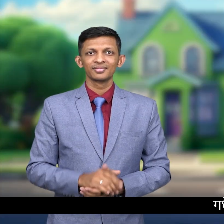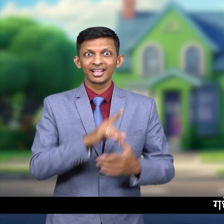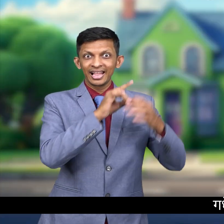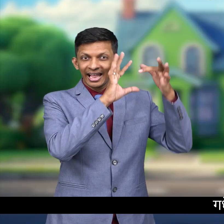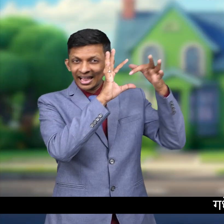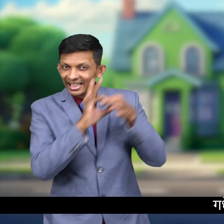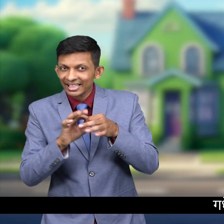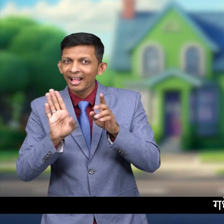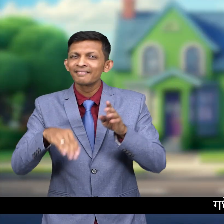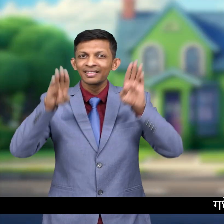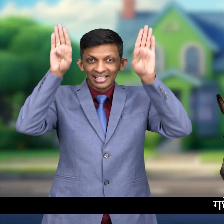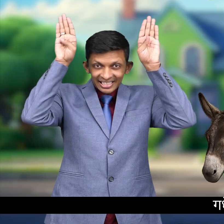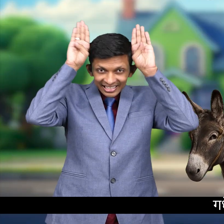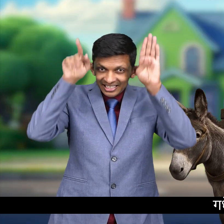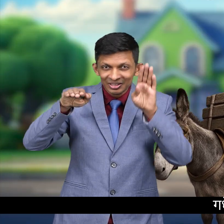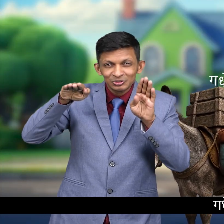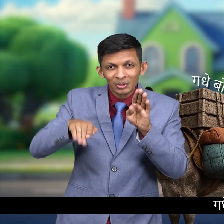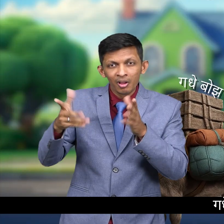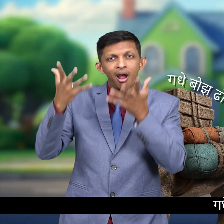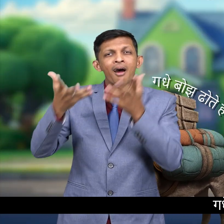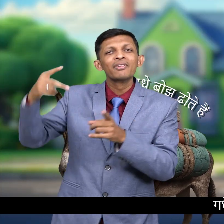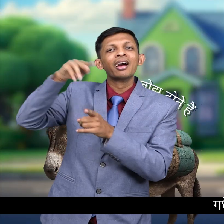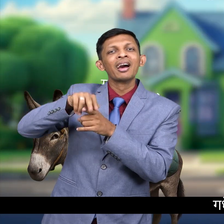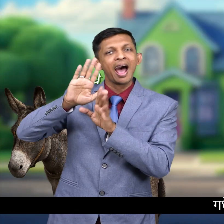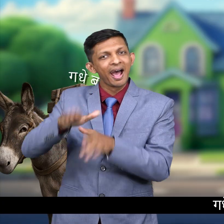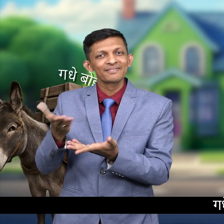गधे भी बोझ ढोते हैं।